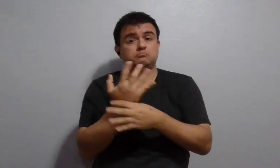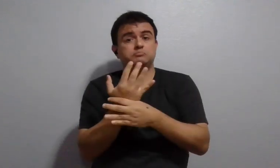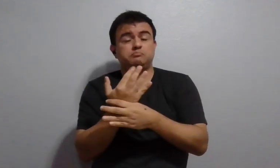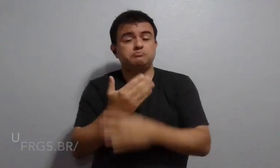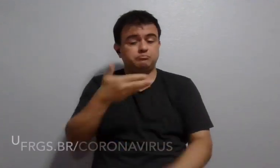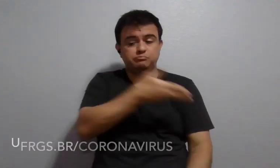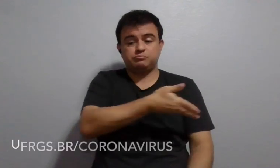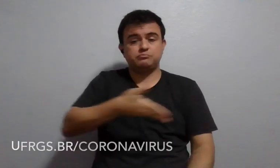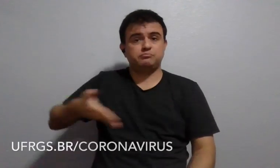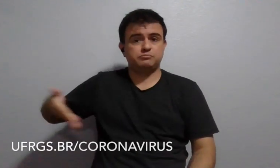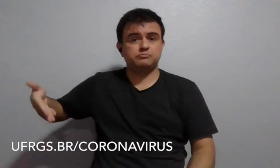urgs.br/coronavírus.